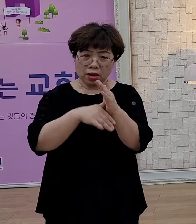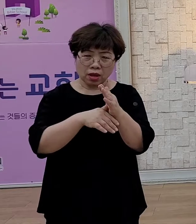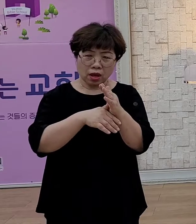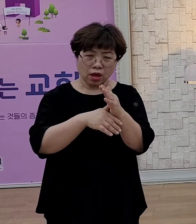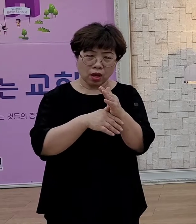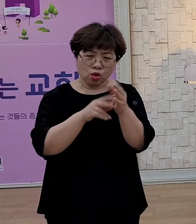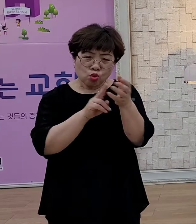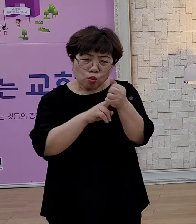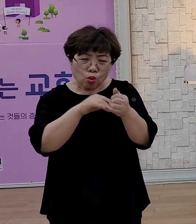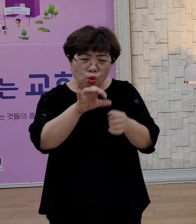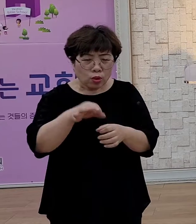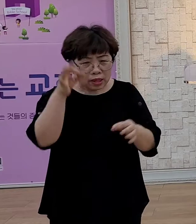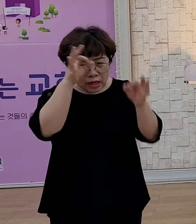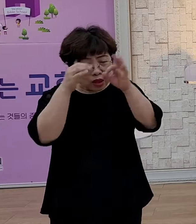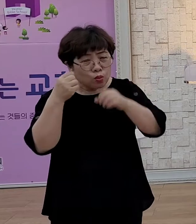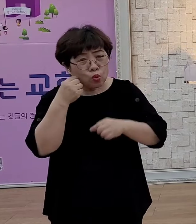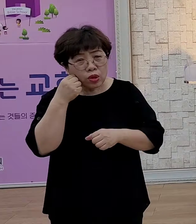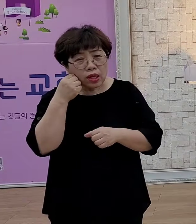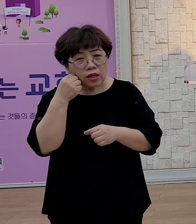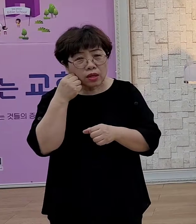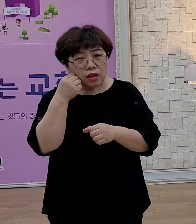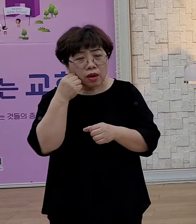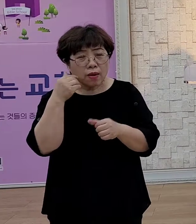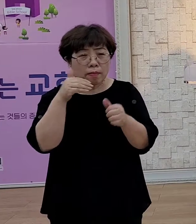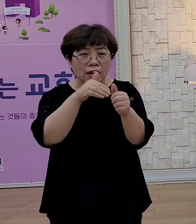어디에? 블레셋이다.